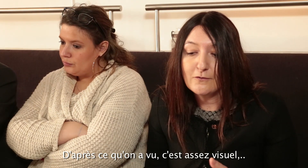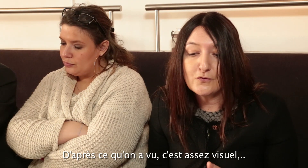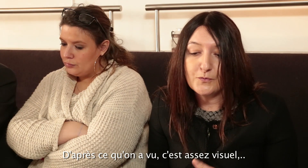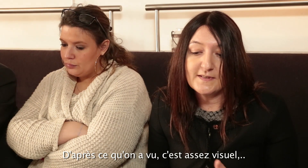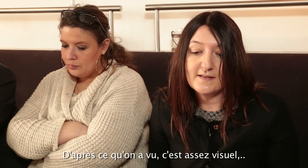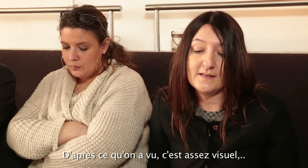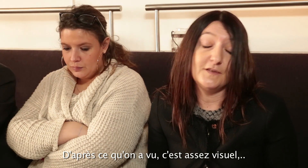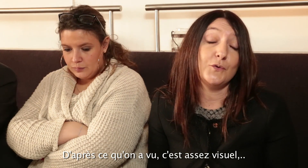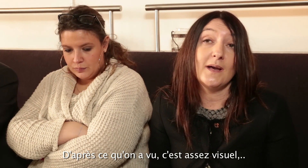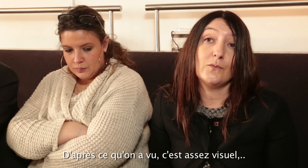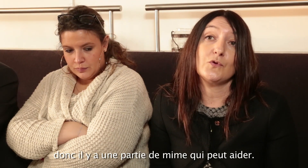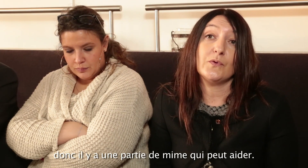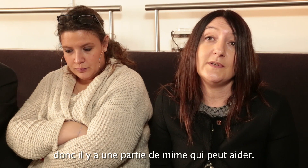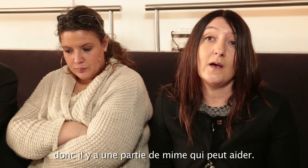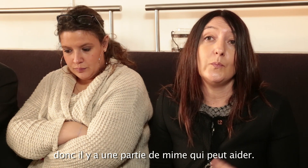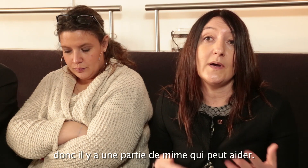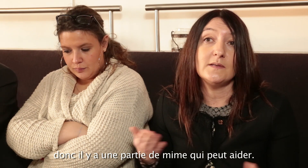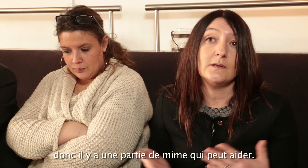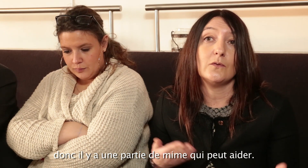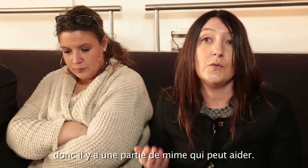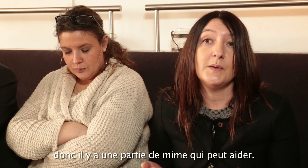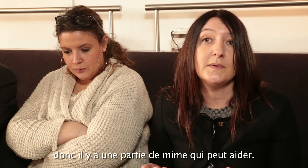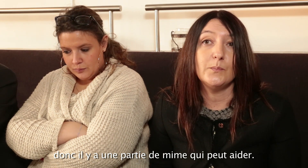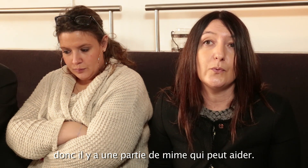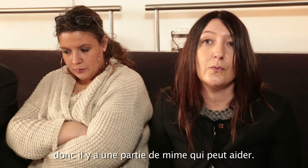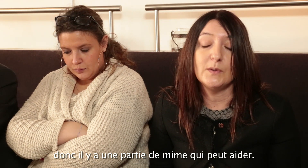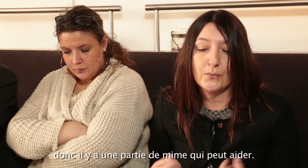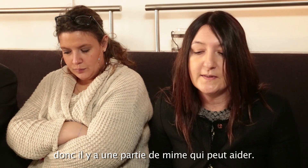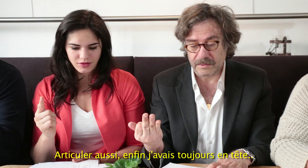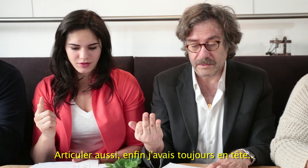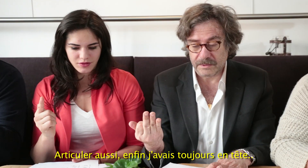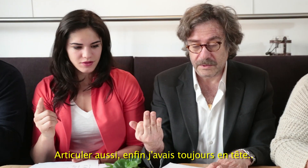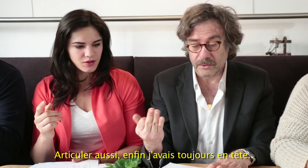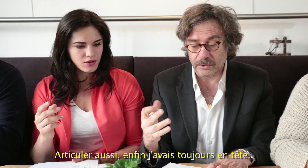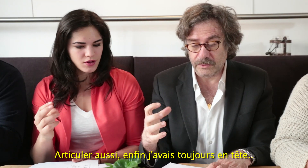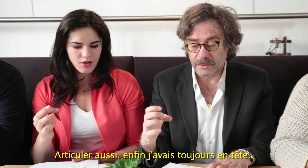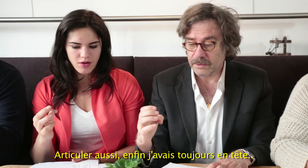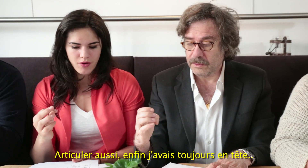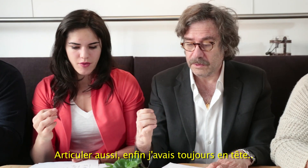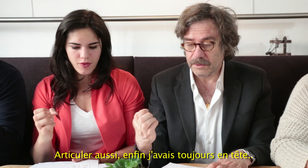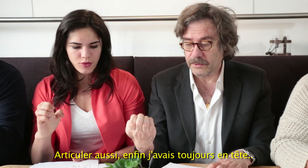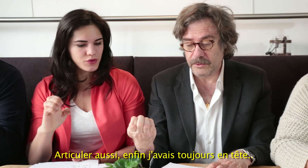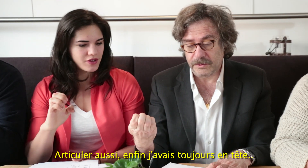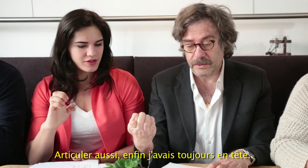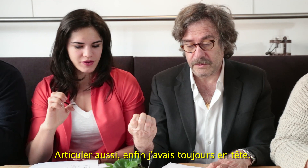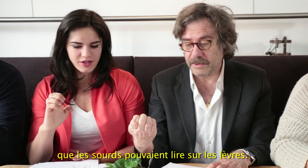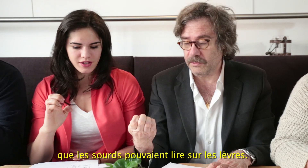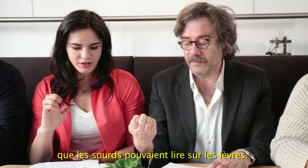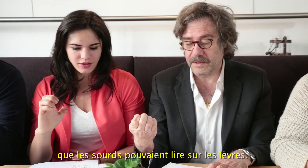'on a vu aujourd'hui c'est assez visuel donc je pense qu'il y a une partie de mime qui peut qui peut aider articuler aussi enfin moi j'avais toujours en tête que les sourds